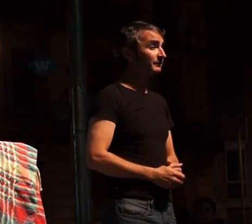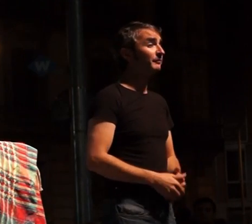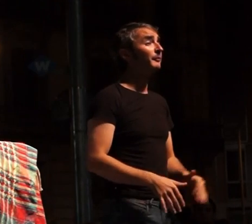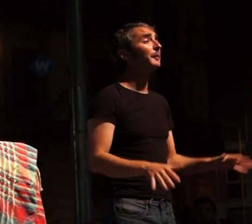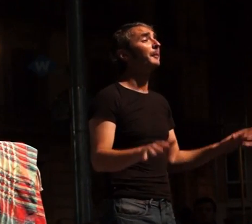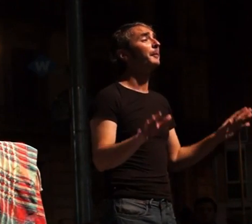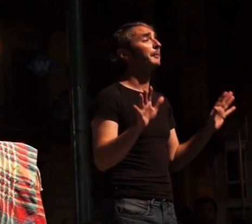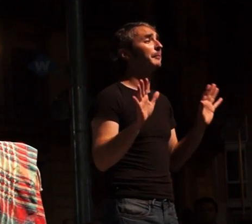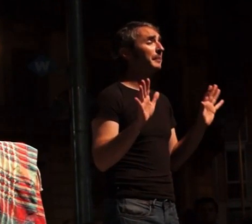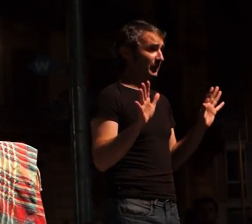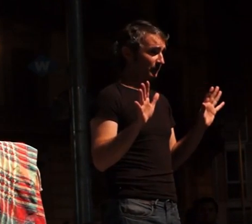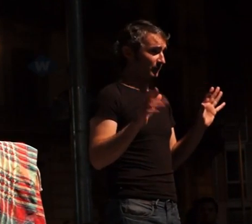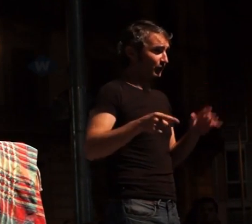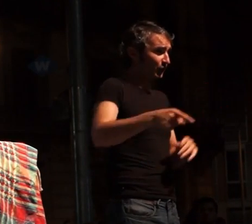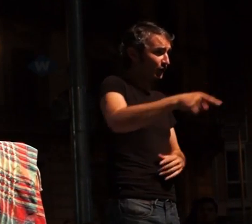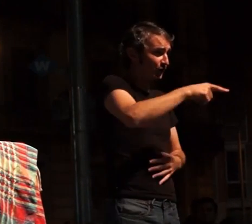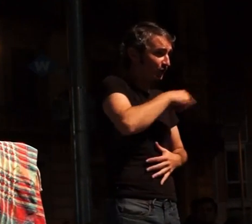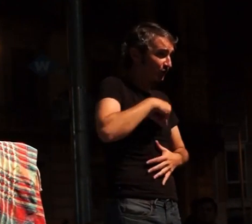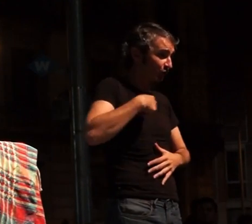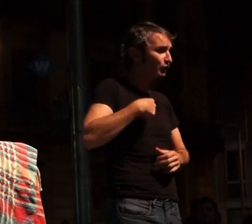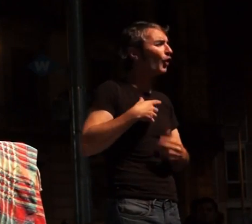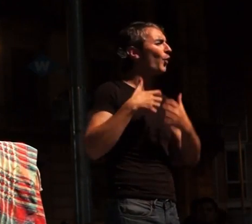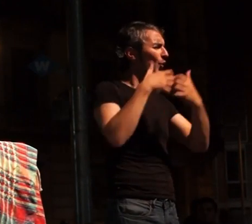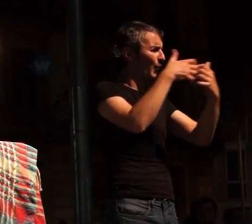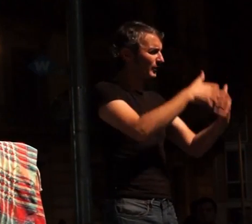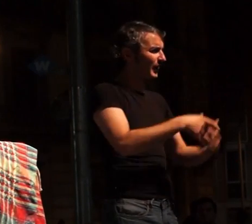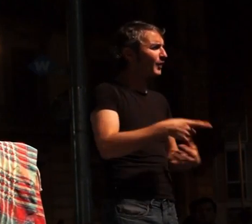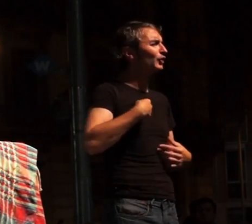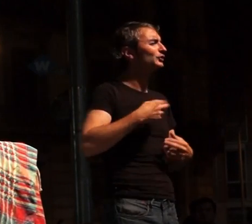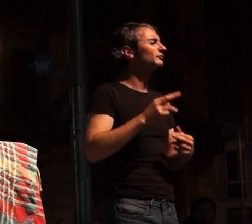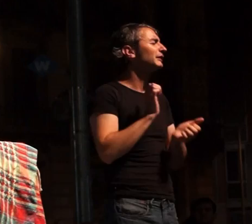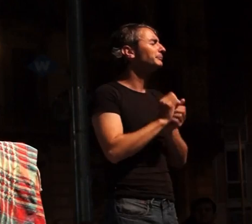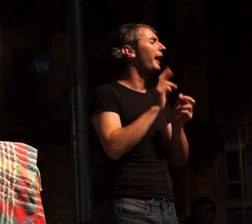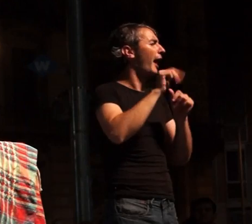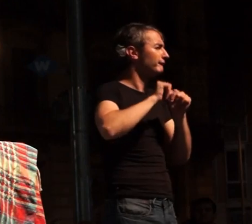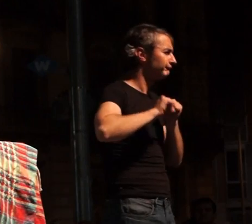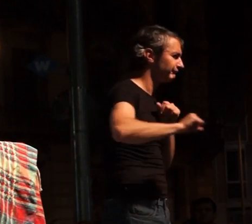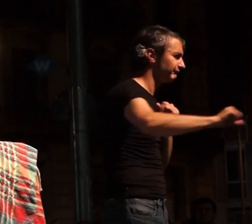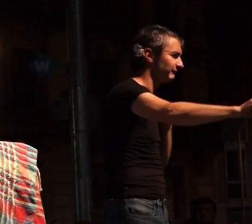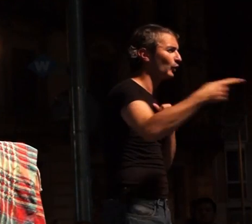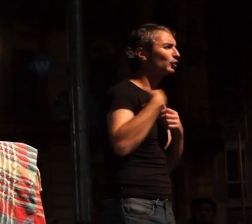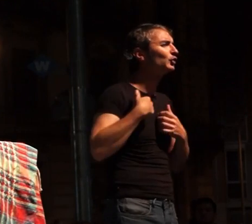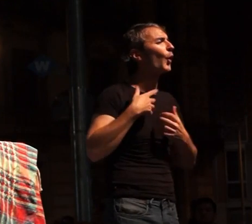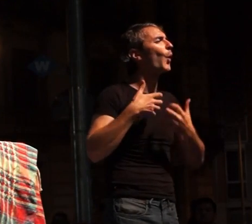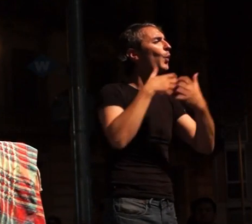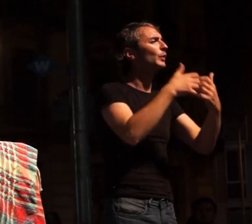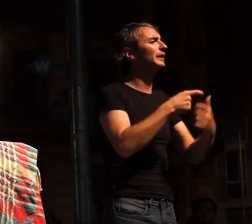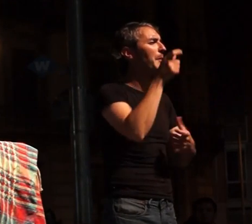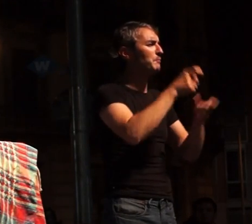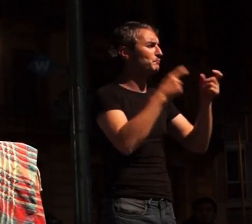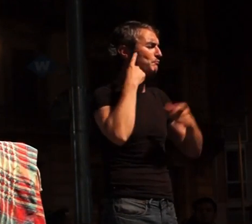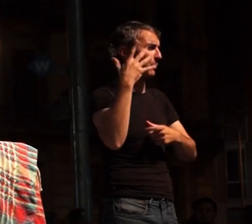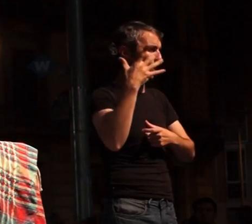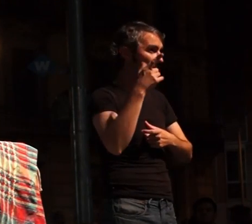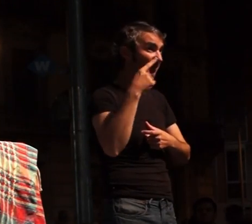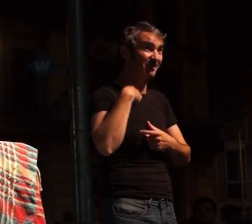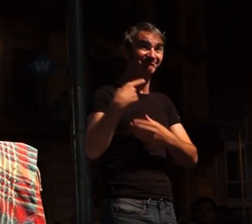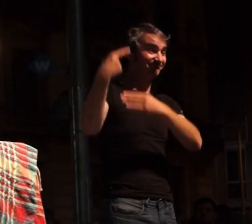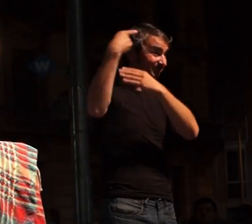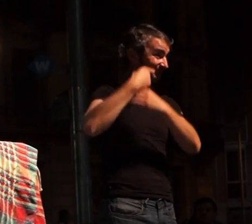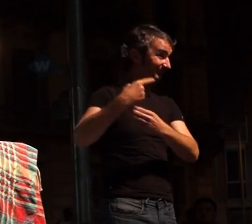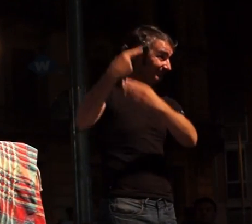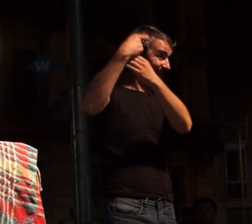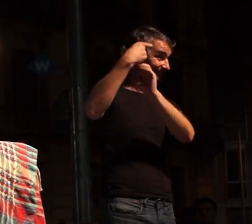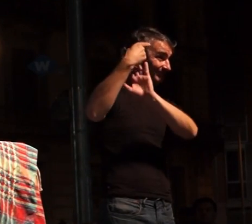Resulta que som lluita, i som esperança, i som unitat popular. Y para cada una de estas leyes que nos imposen,